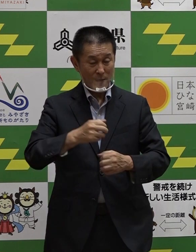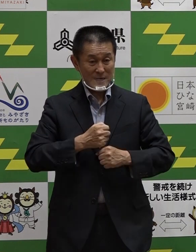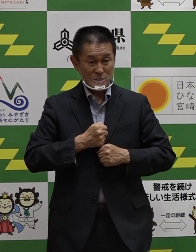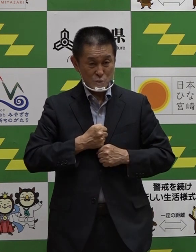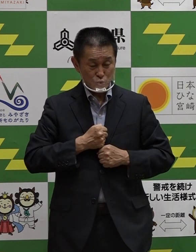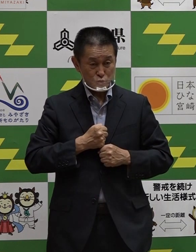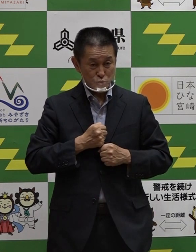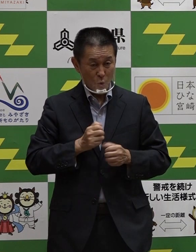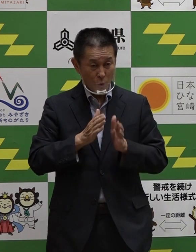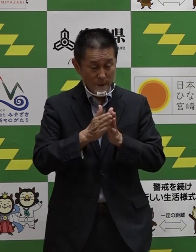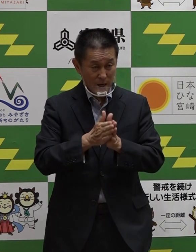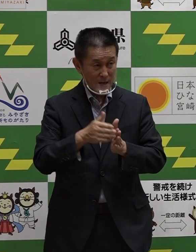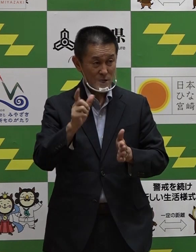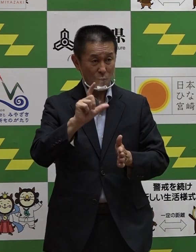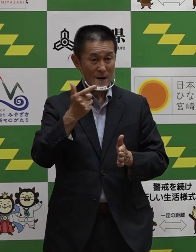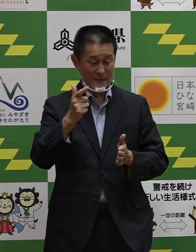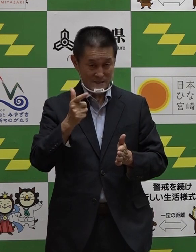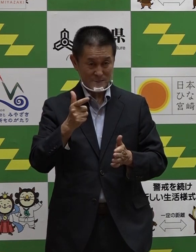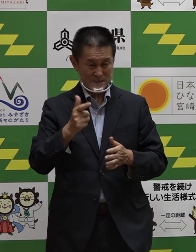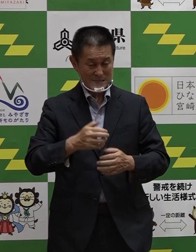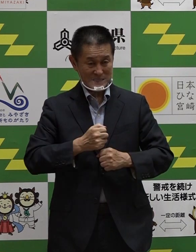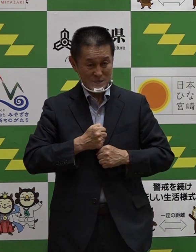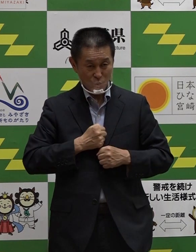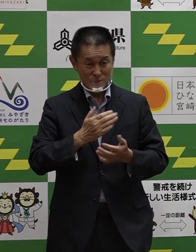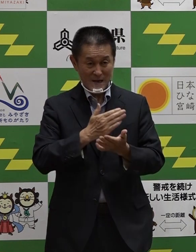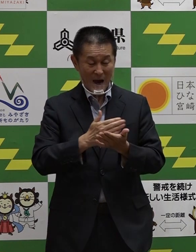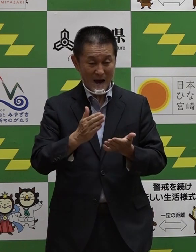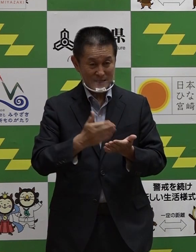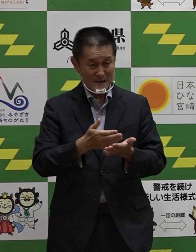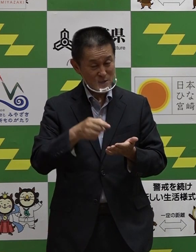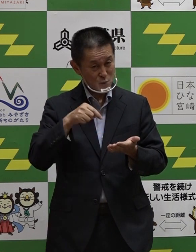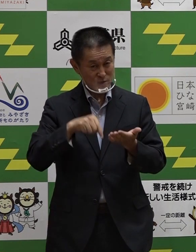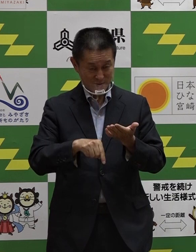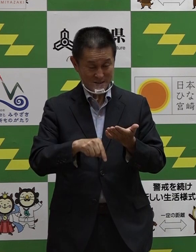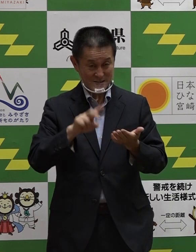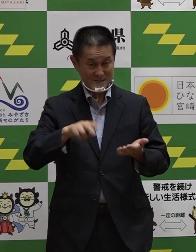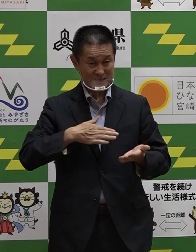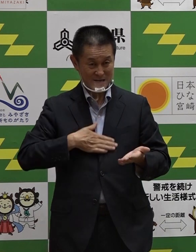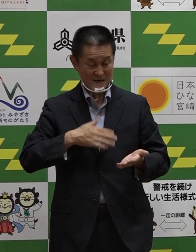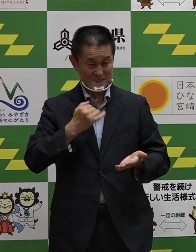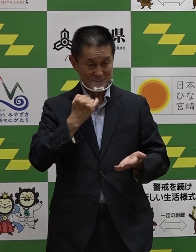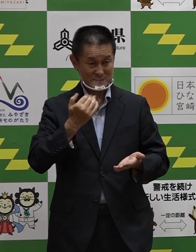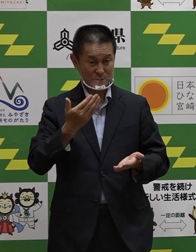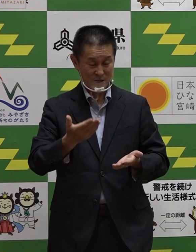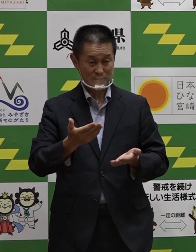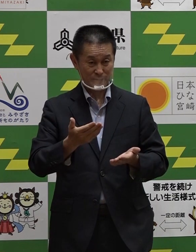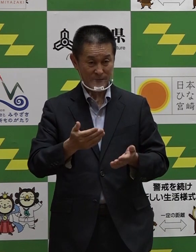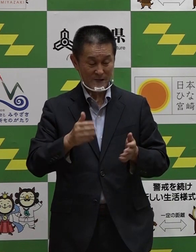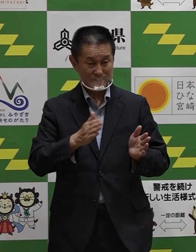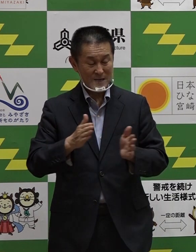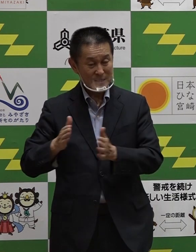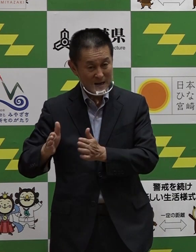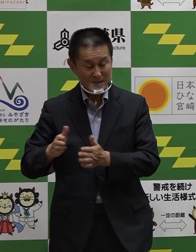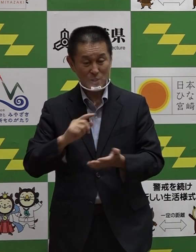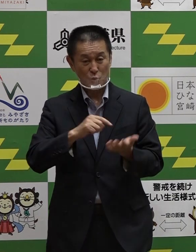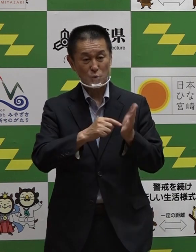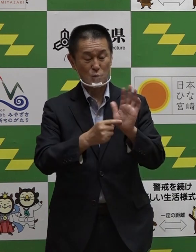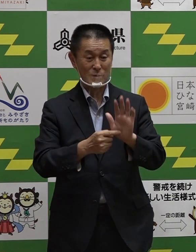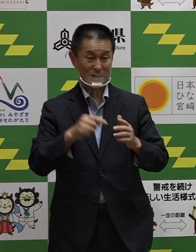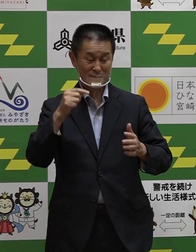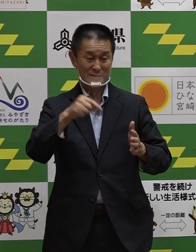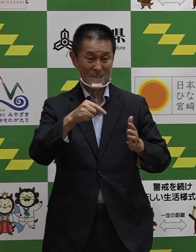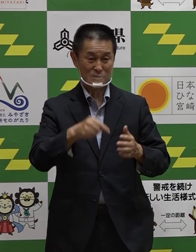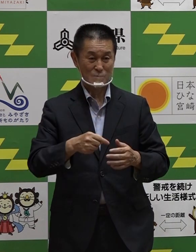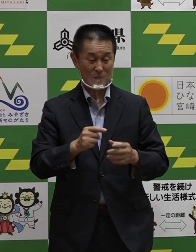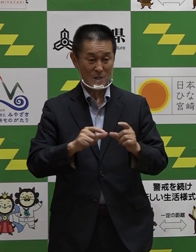願いするものではなく、まあ、それも慎重に判断をという理解でよろしいです か。まあ、避けてという表現になりますので、